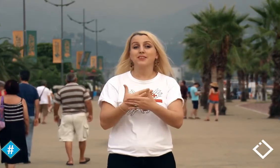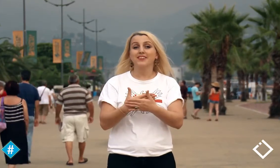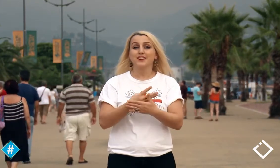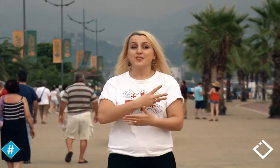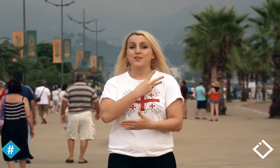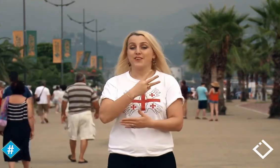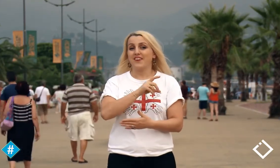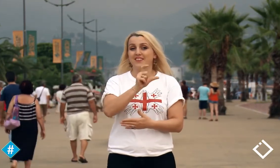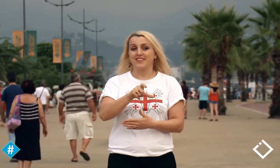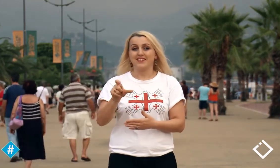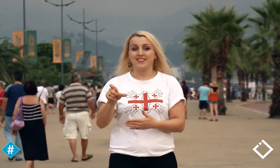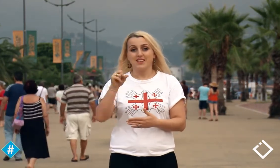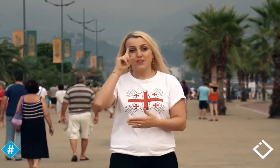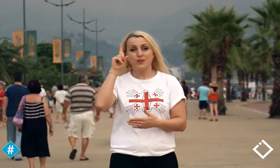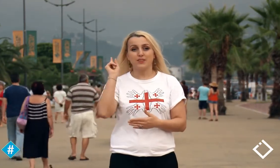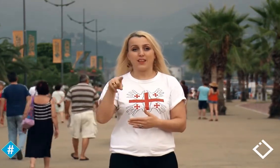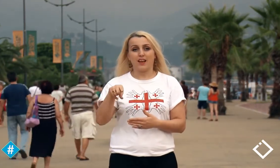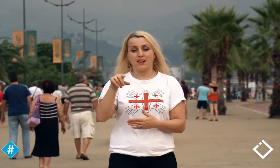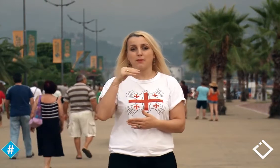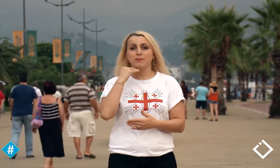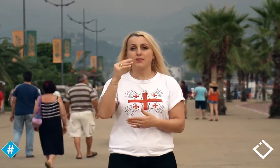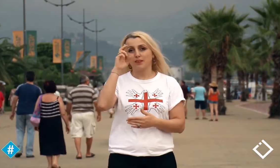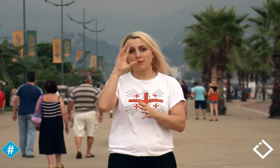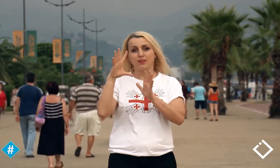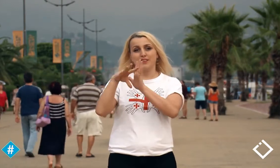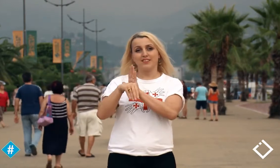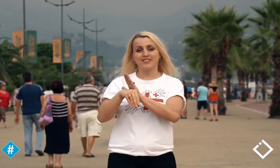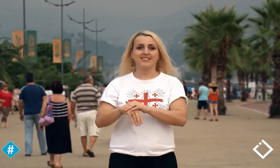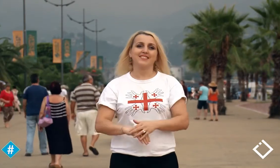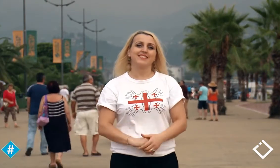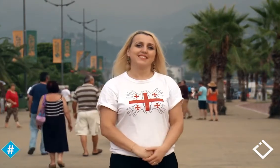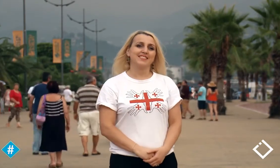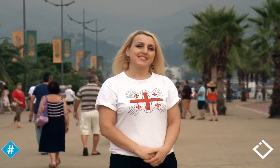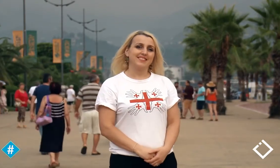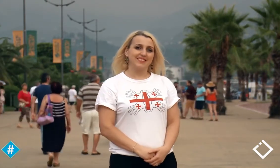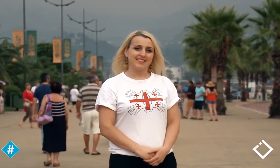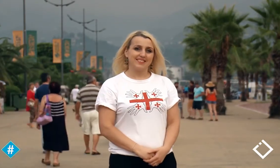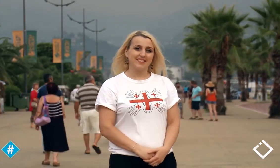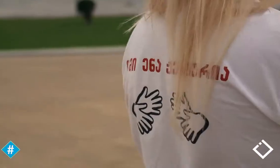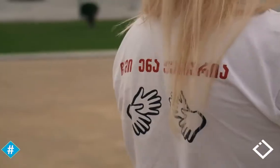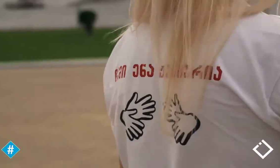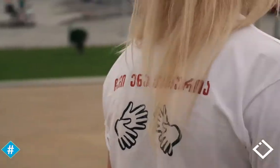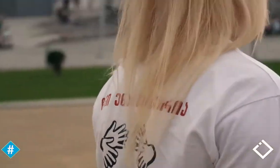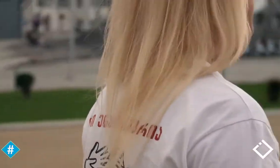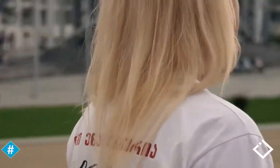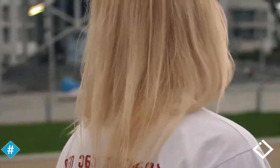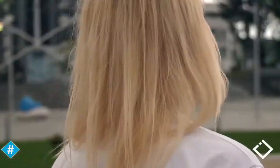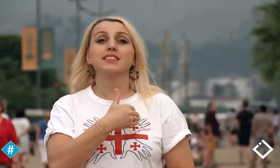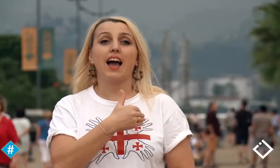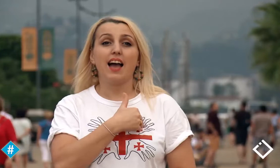ამ შემთხვევაში შეიძლება უფრო აქტიურებიც იყვნენ, რომ მათ და დამოუკიდებლად შეძლონ პრობლემის მოგვარება. მინდა რომ